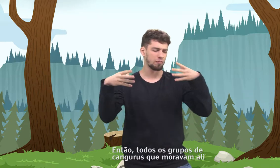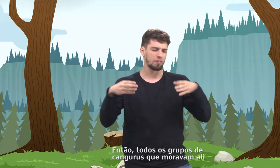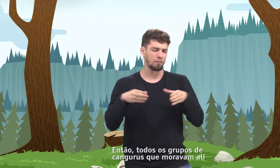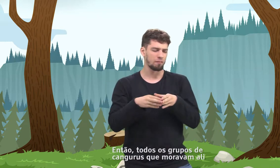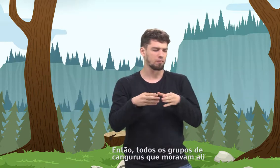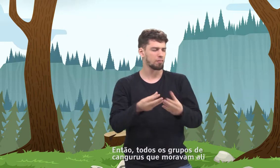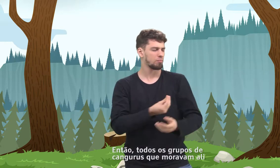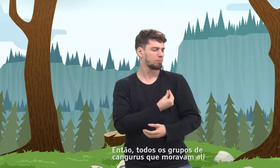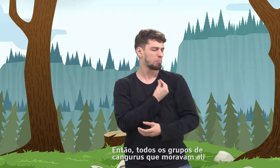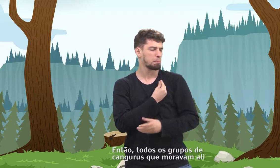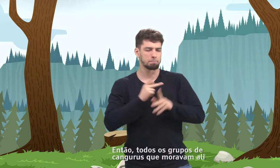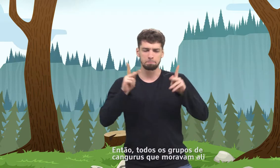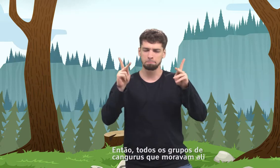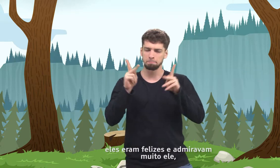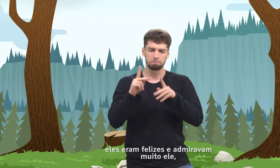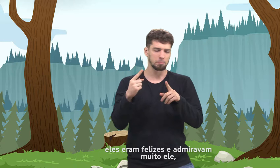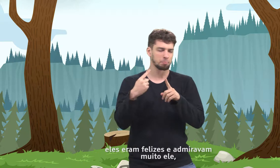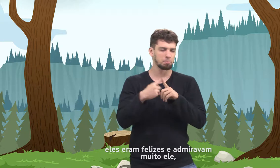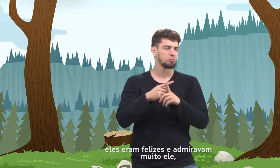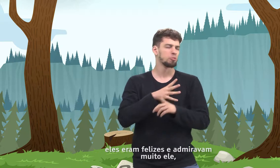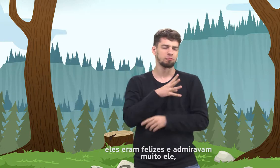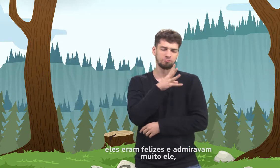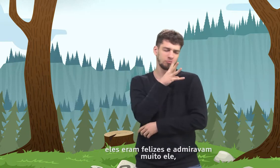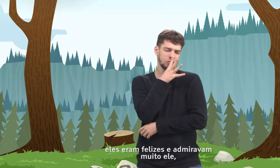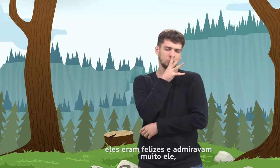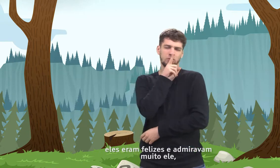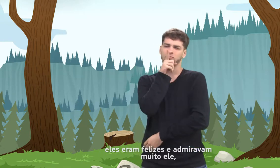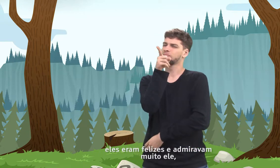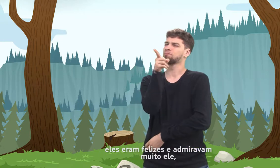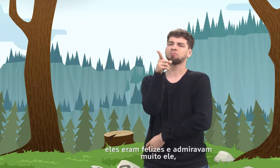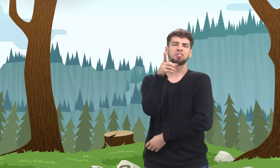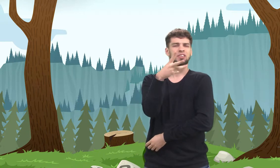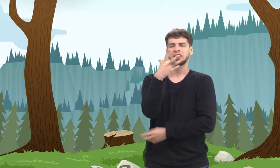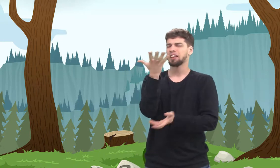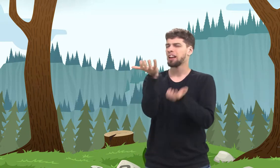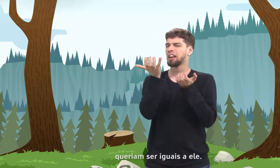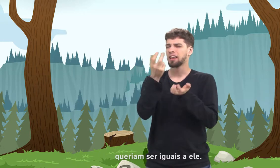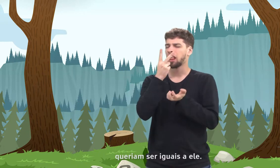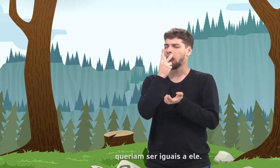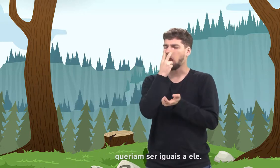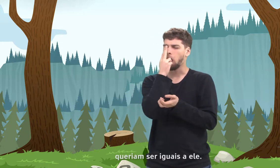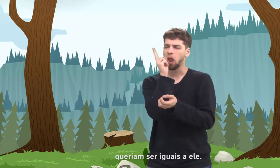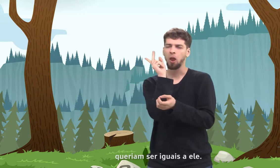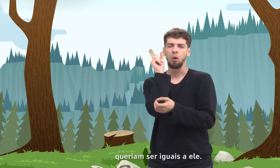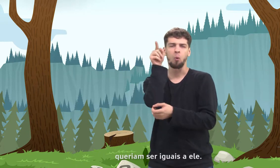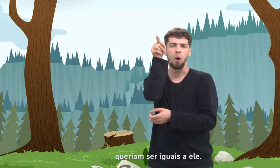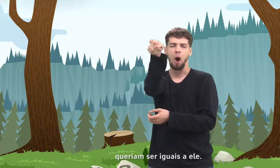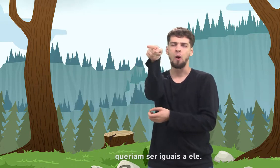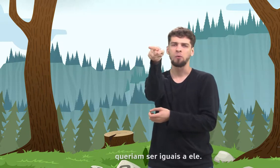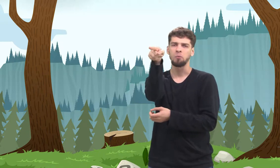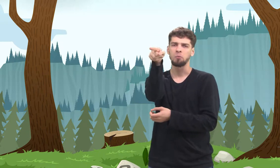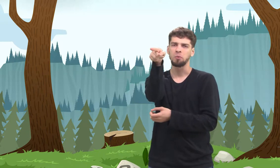cangurus que moravam ali eles eram felizes e admirava muito ele queria ser igual a ele